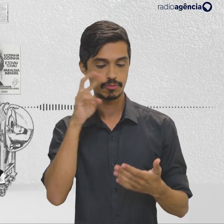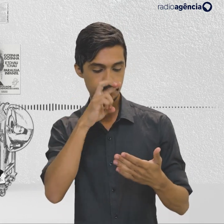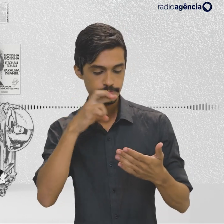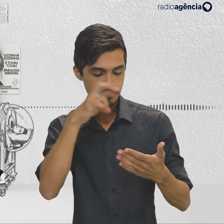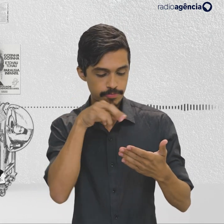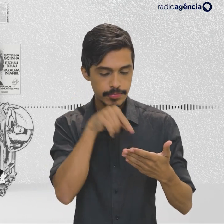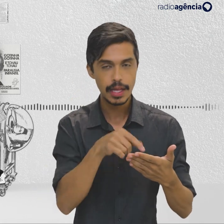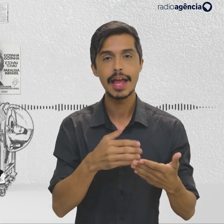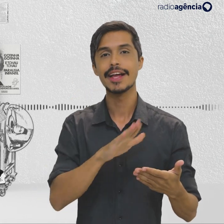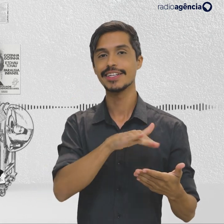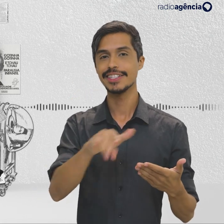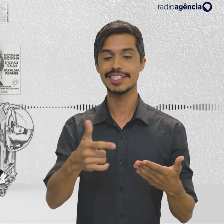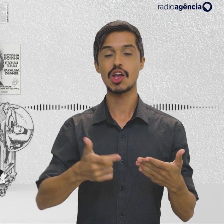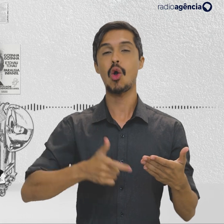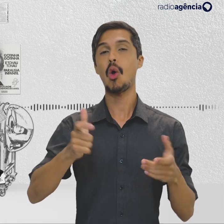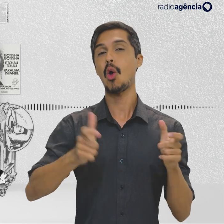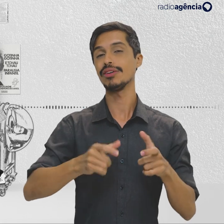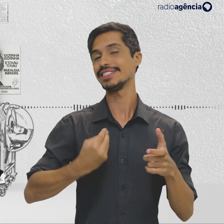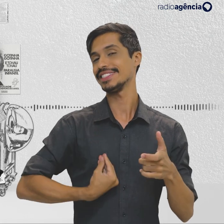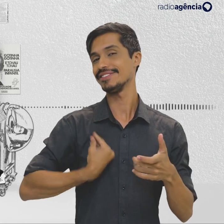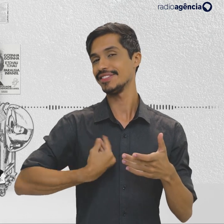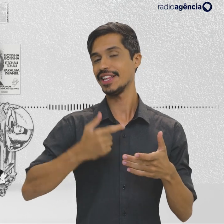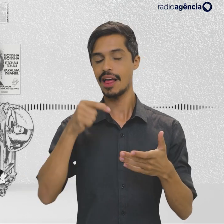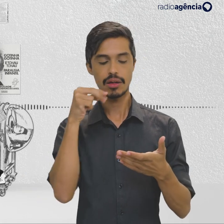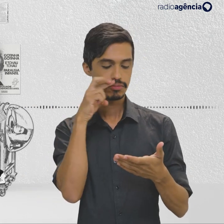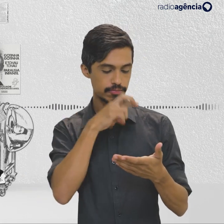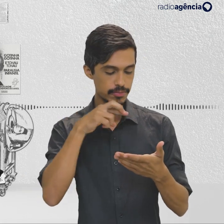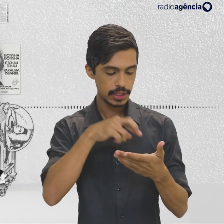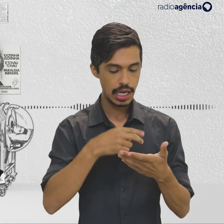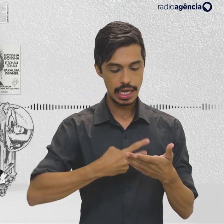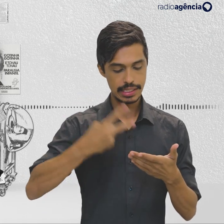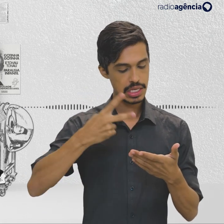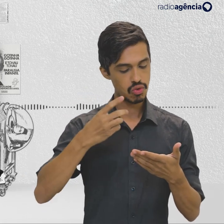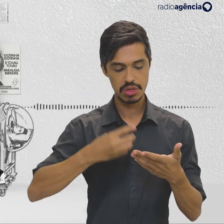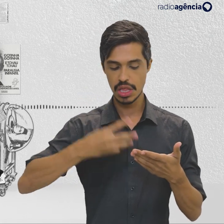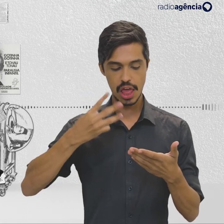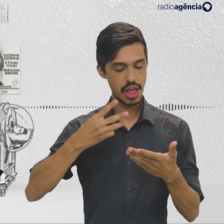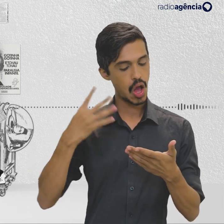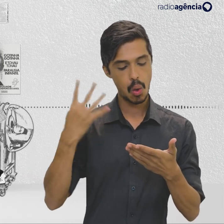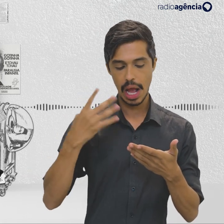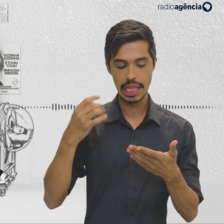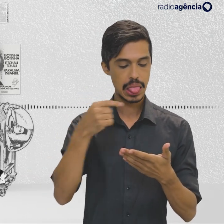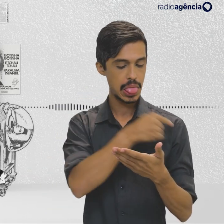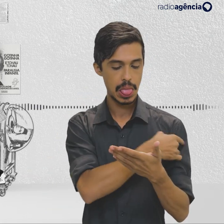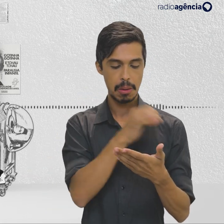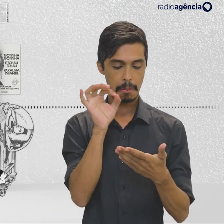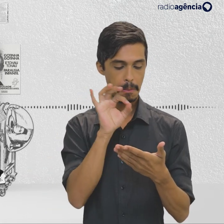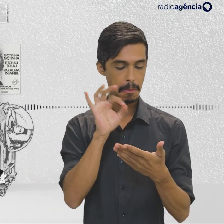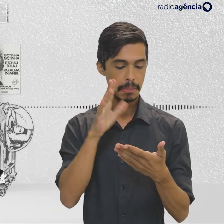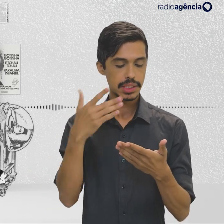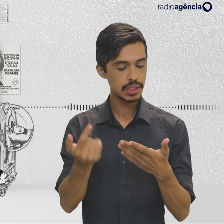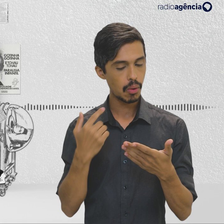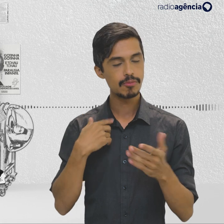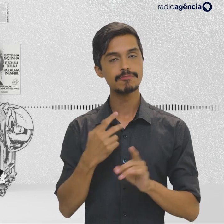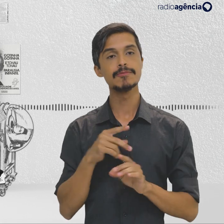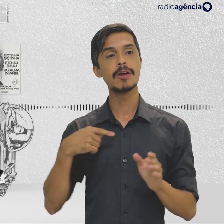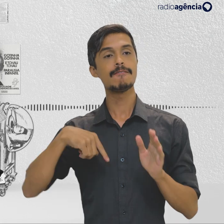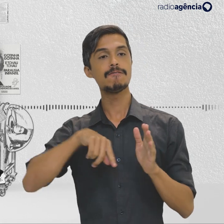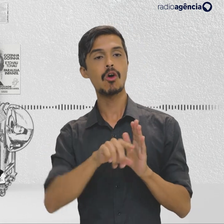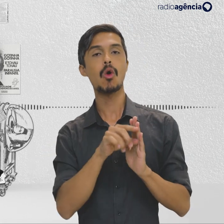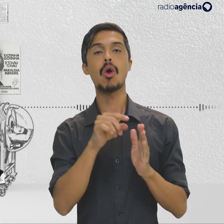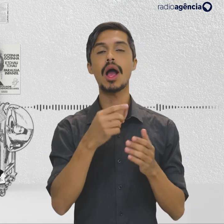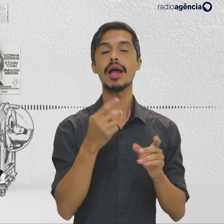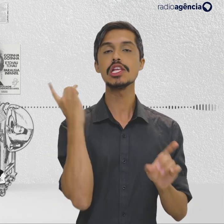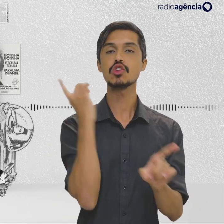consigo ver as crianças que tomaram a primeira dose que ainda não tomaram nem a segunda nem a terceira dose e consigo buscar